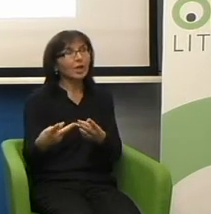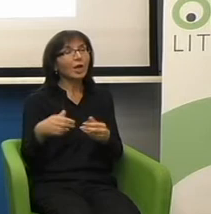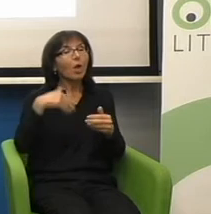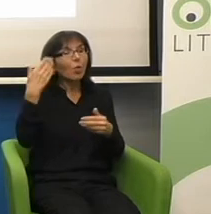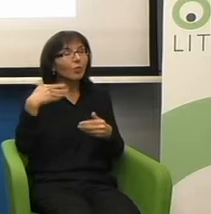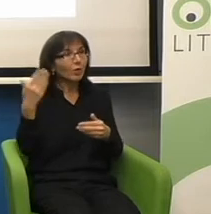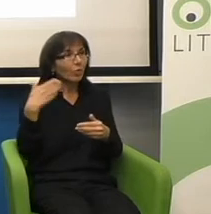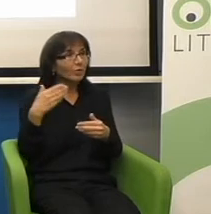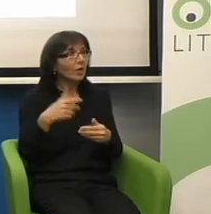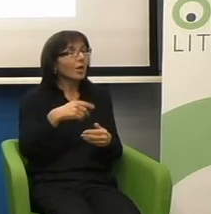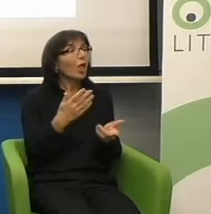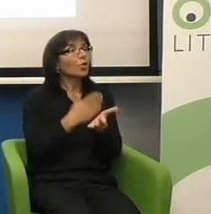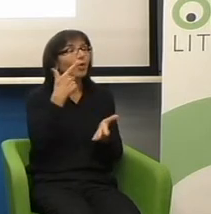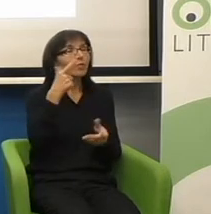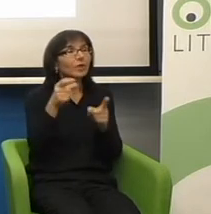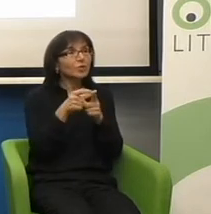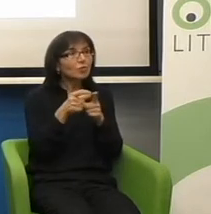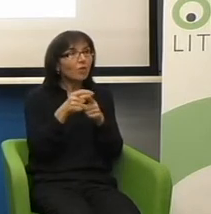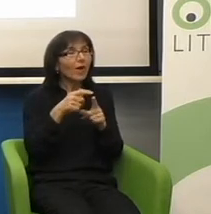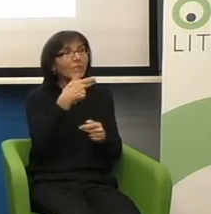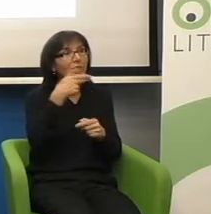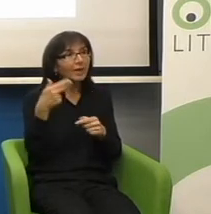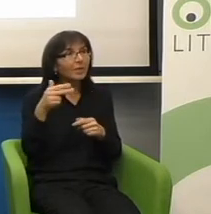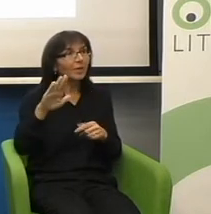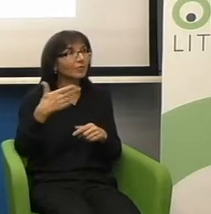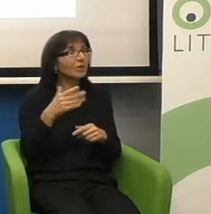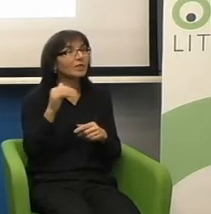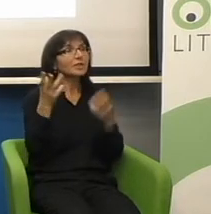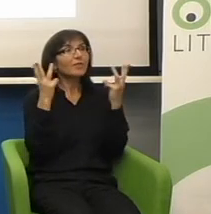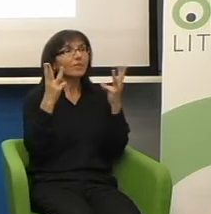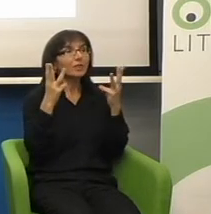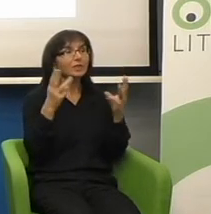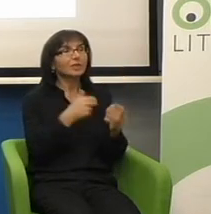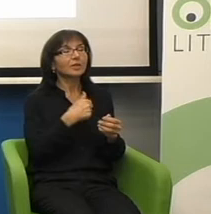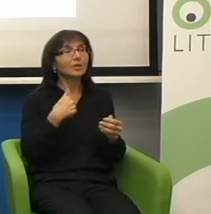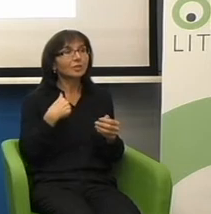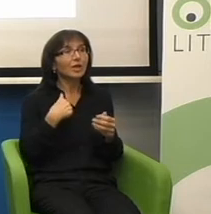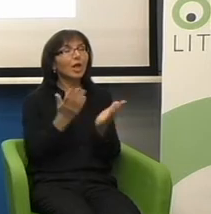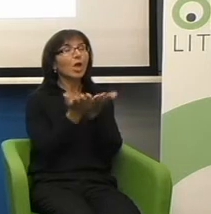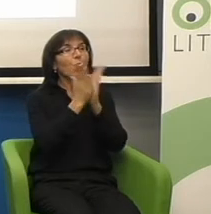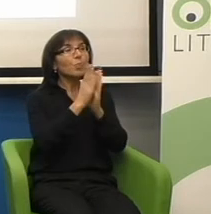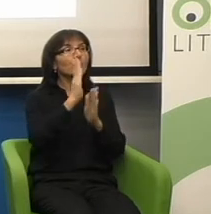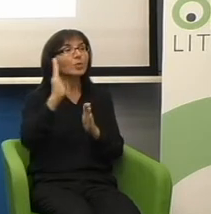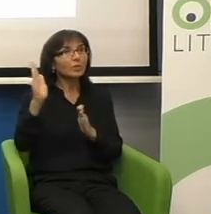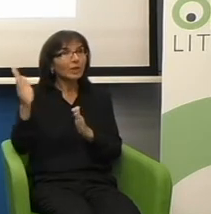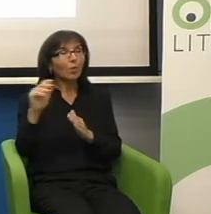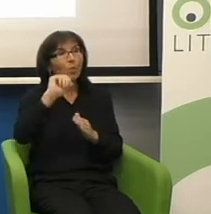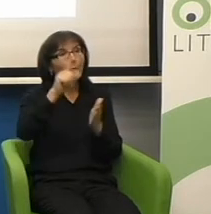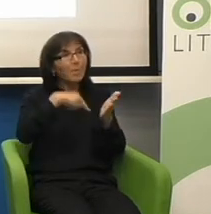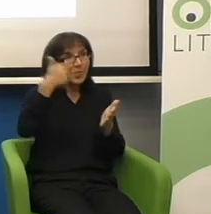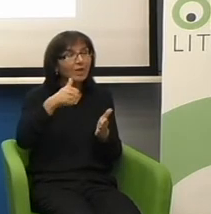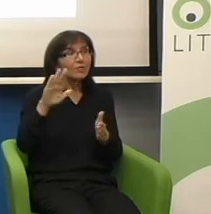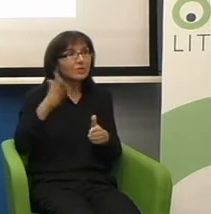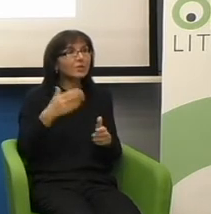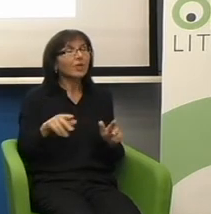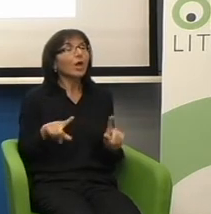na temat festiwalu, który jest takim ważnym dla naszej biblioteki wydarzeniem. To pierwszy festiwal organizowany przez naszą